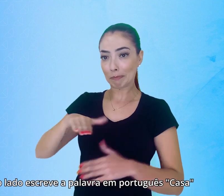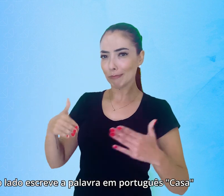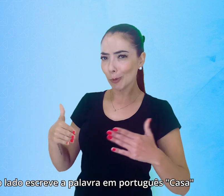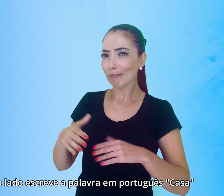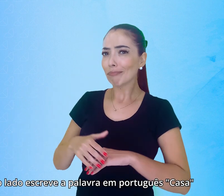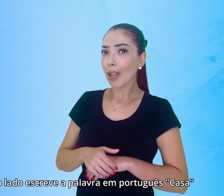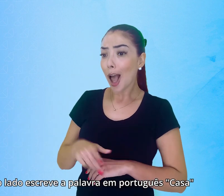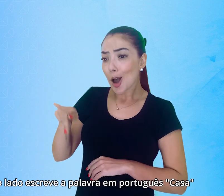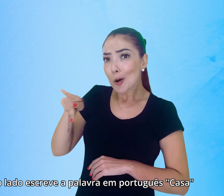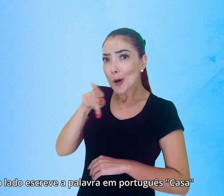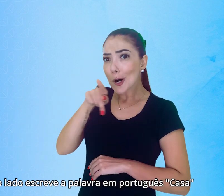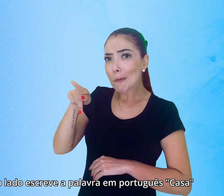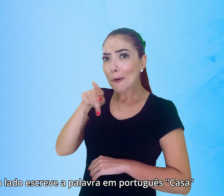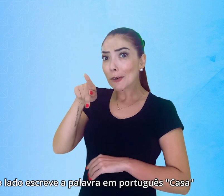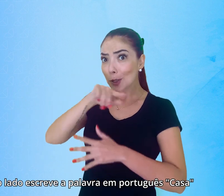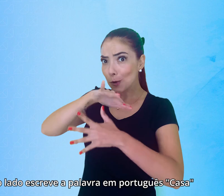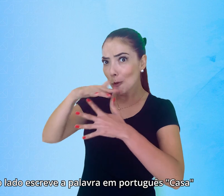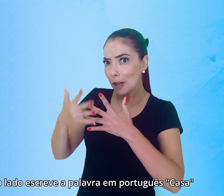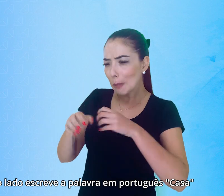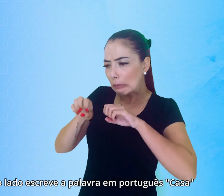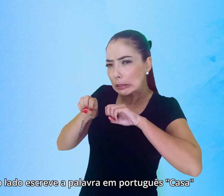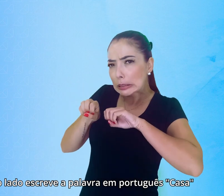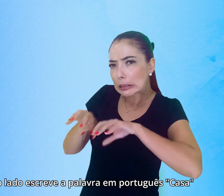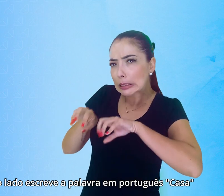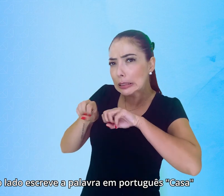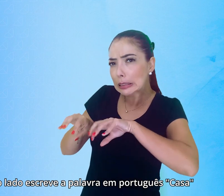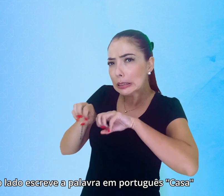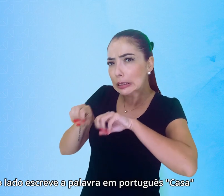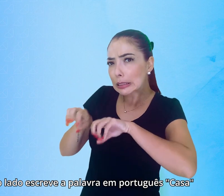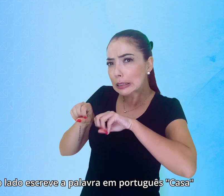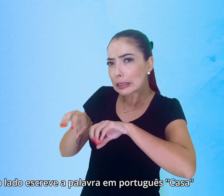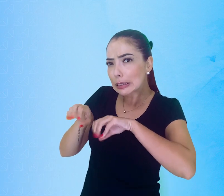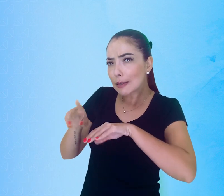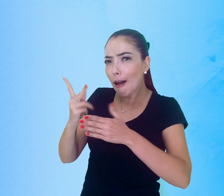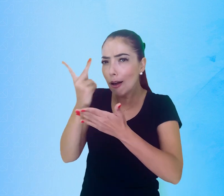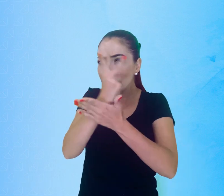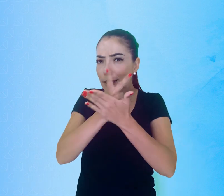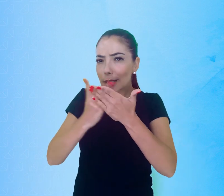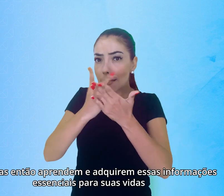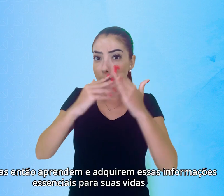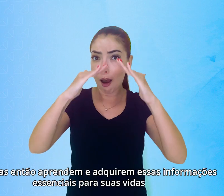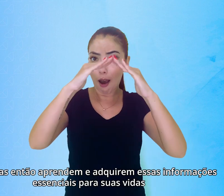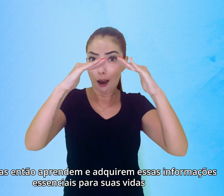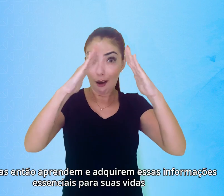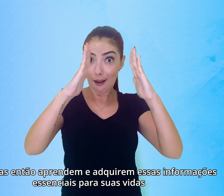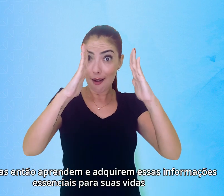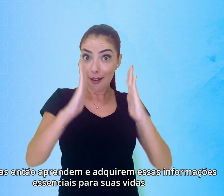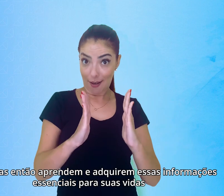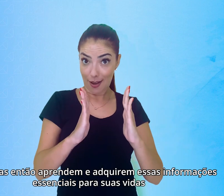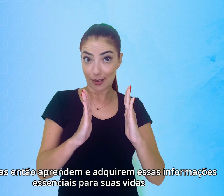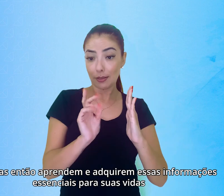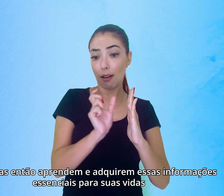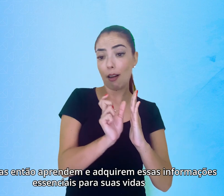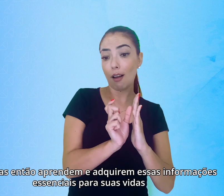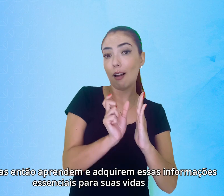escreve a palavra em português, casa. As crianças, então, aprendem e